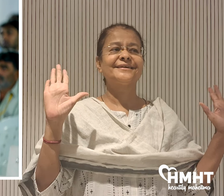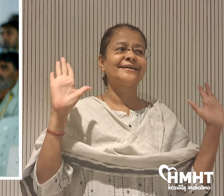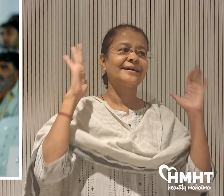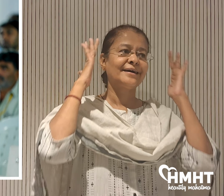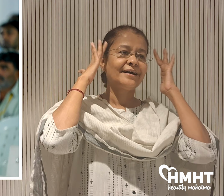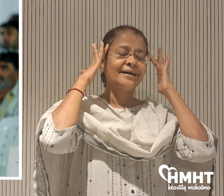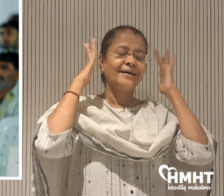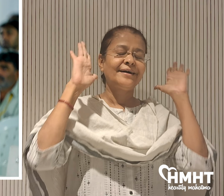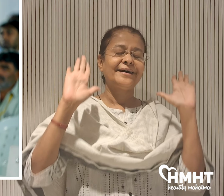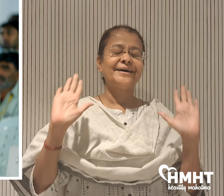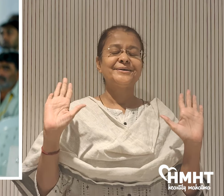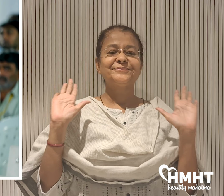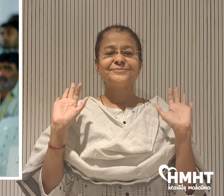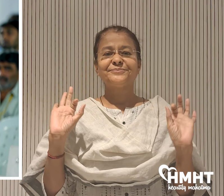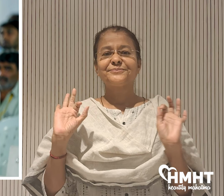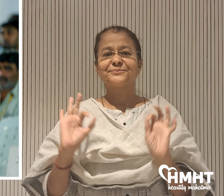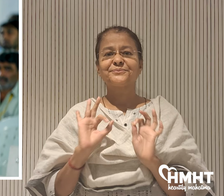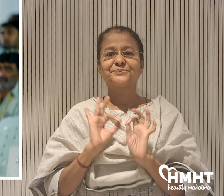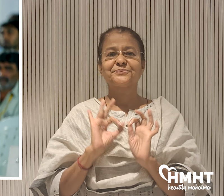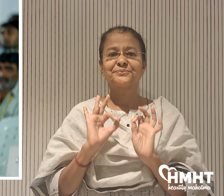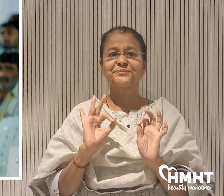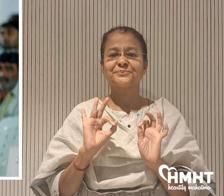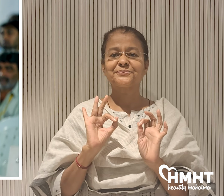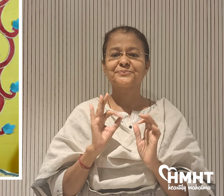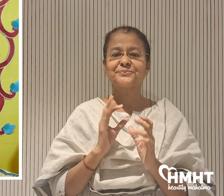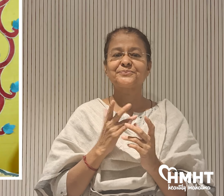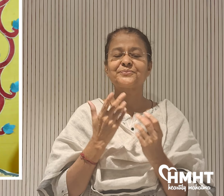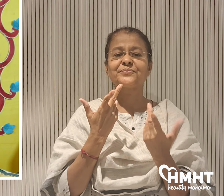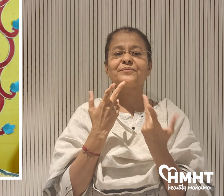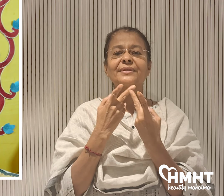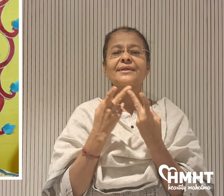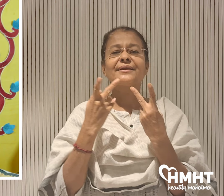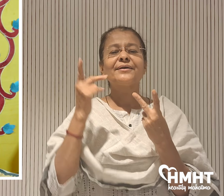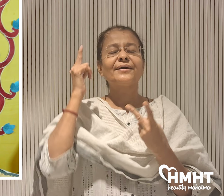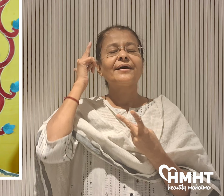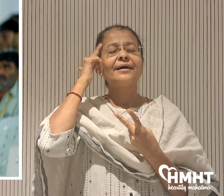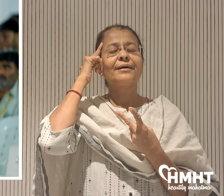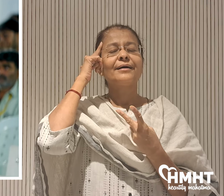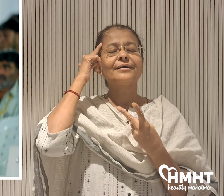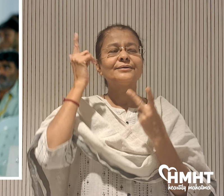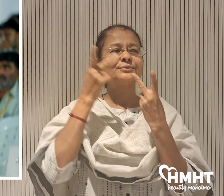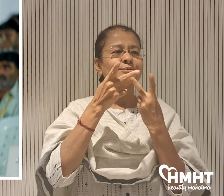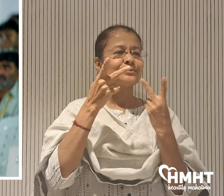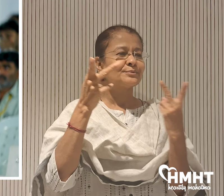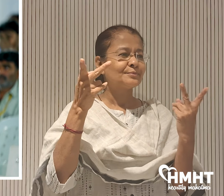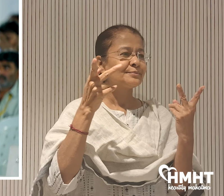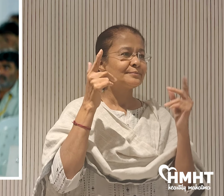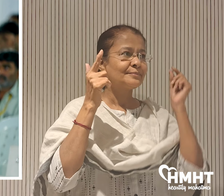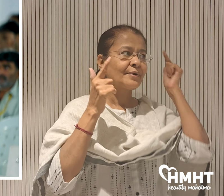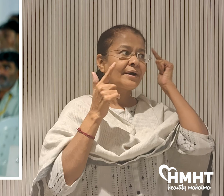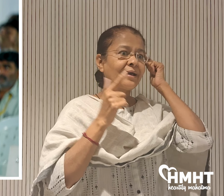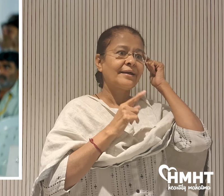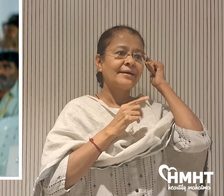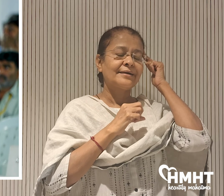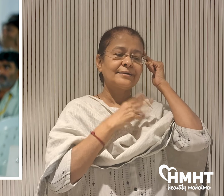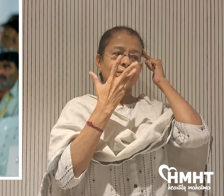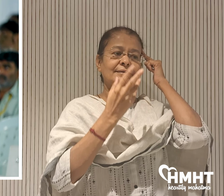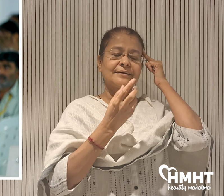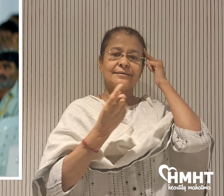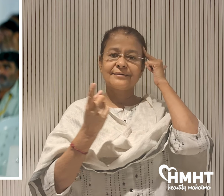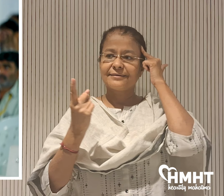છે અને ખૂબ જ જાગૃતિપૂર્વક બધા કાર્યો થઈ રહ્યા છે. અને એમાં એટલો બધો આનંદ થાય છે